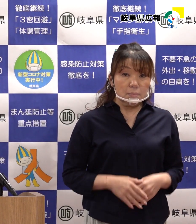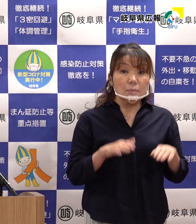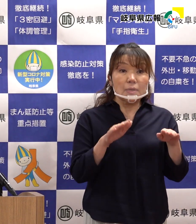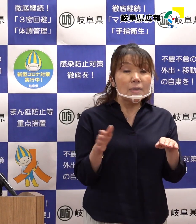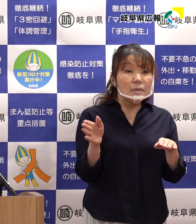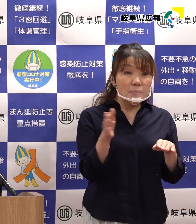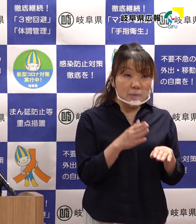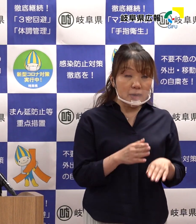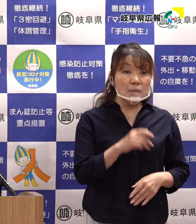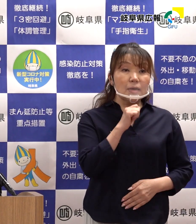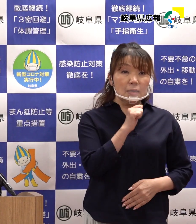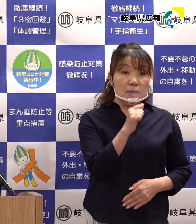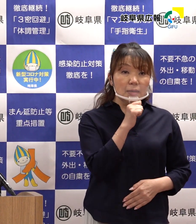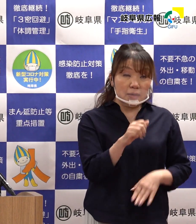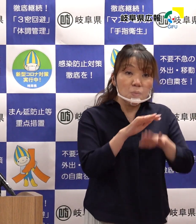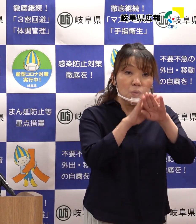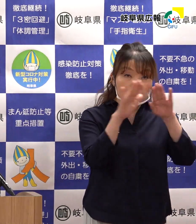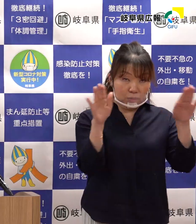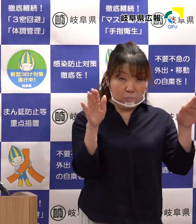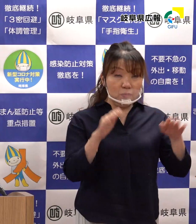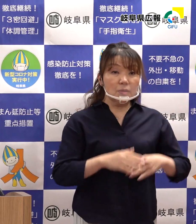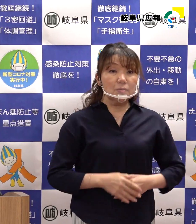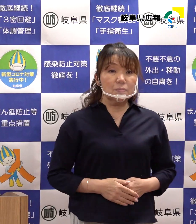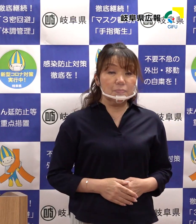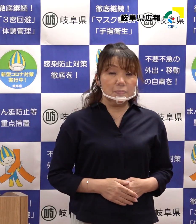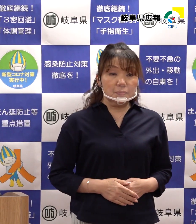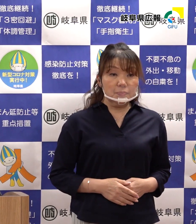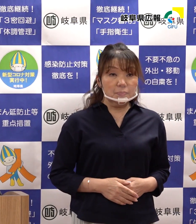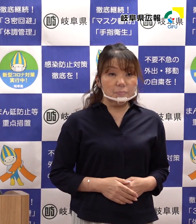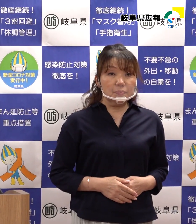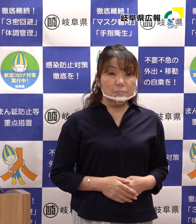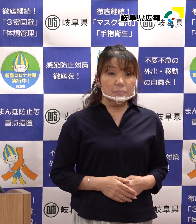ではただいまから記事記者会見を始めさせていただきます。